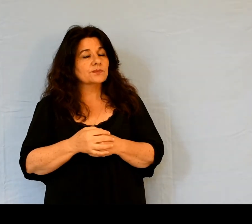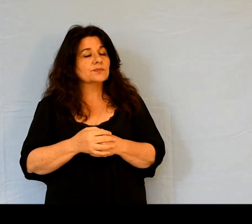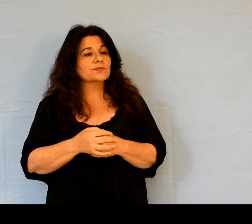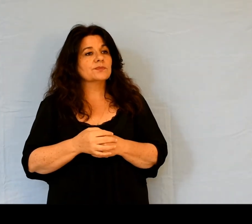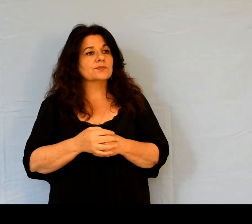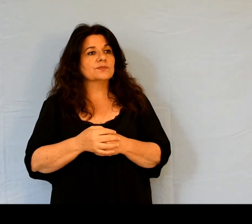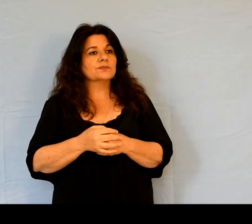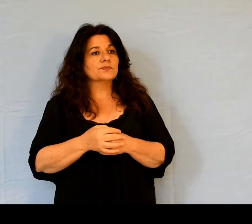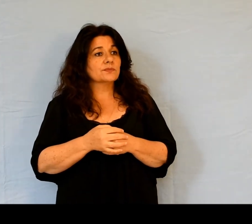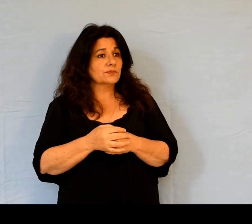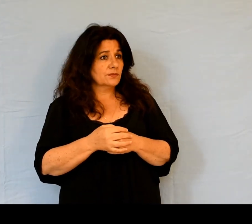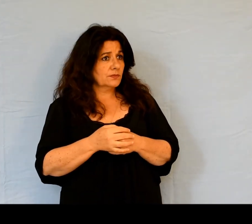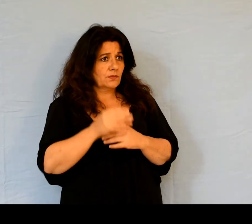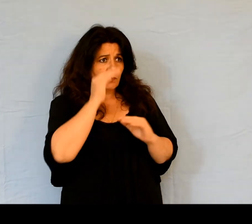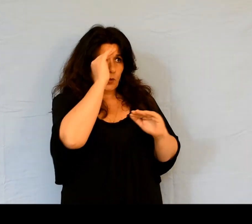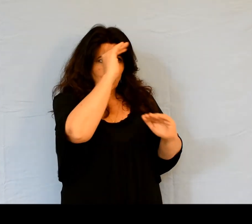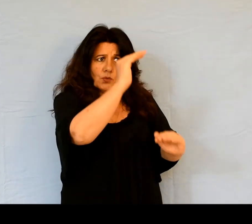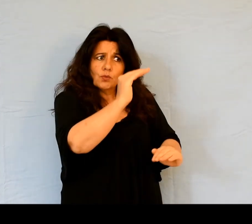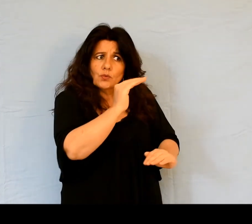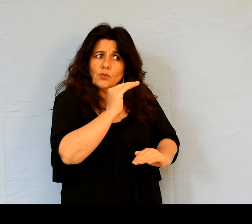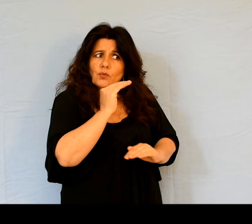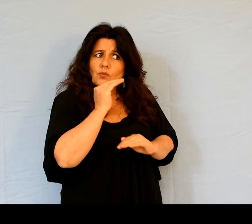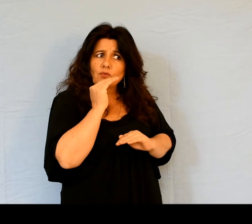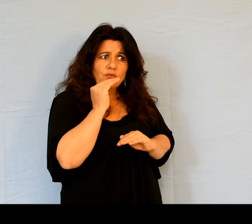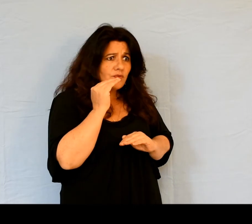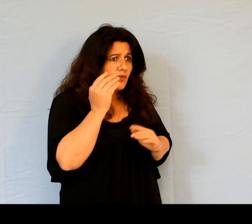« Confiance, c'est moi.